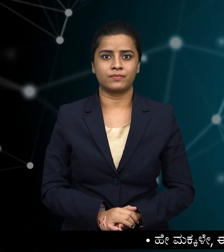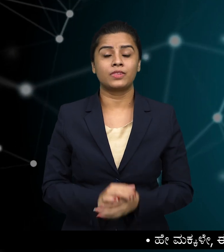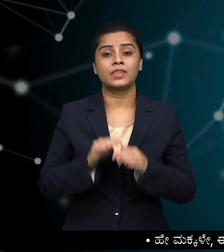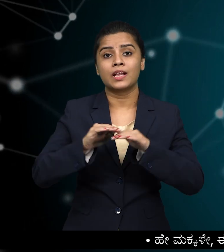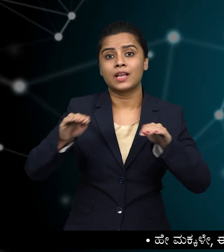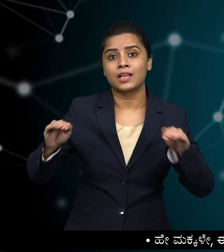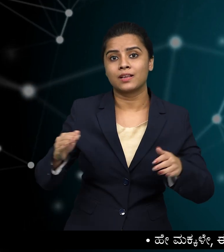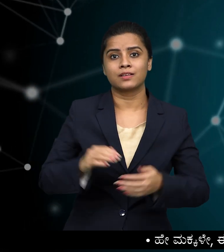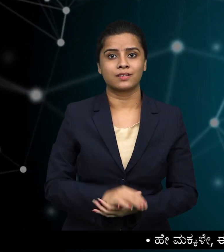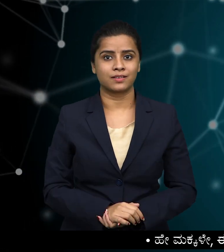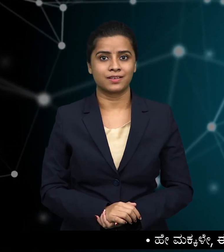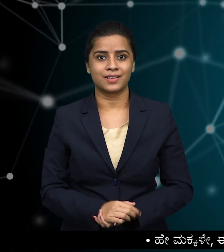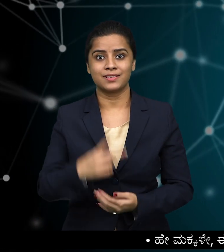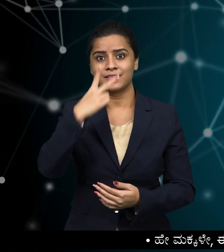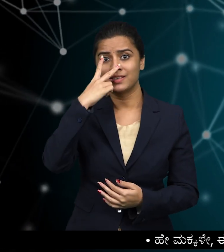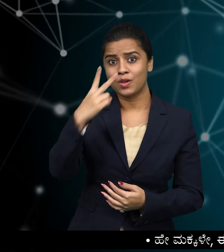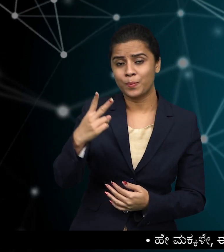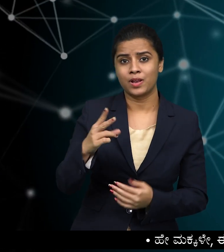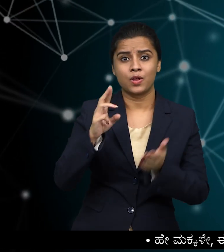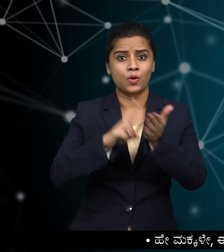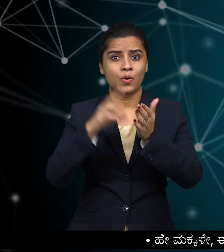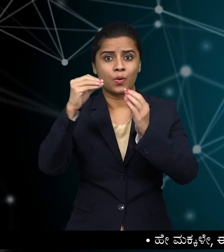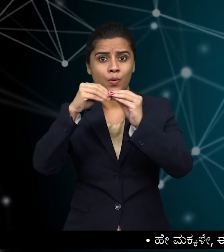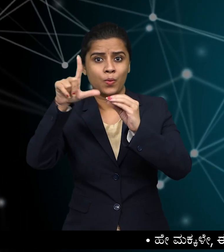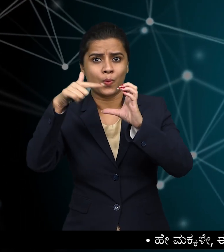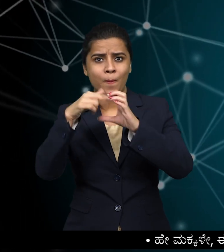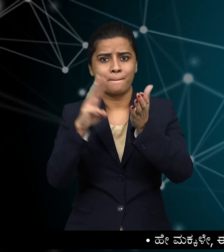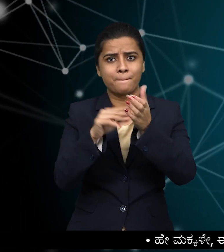ಹೇ ಮಕ್ಕಳೇ, ಈ ಮಹಾಪುರುಷನನ್ನು ನೋಡಿ.